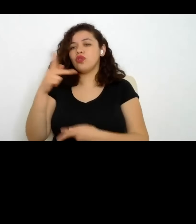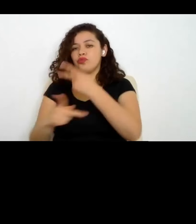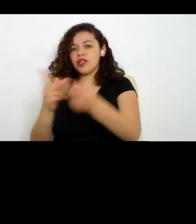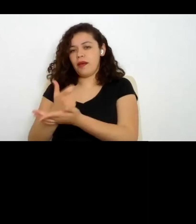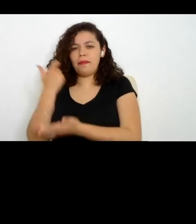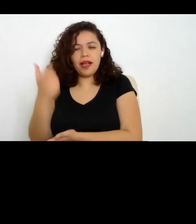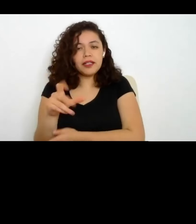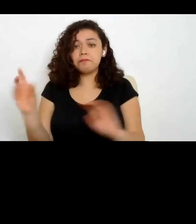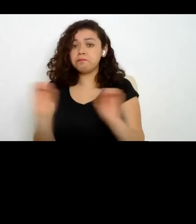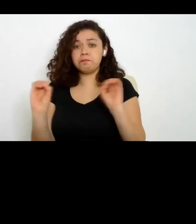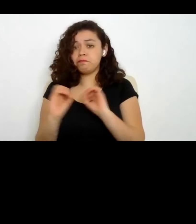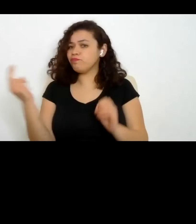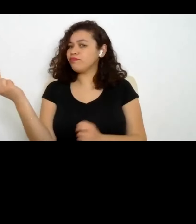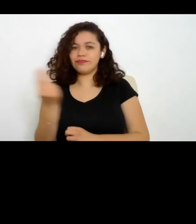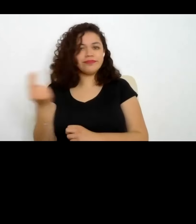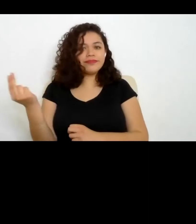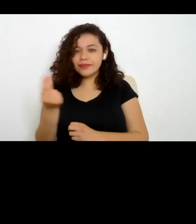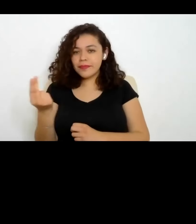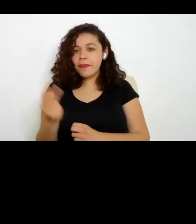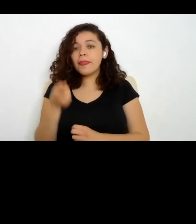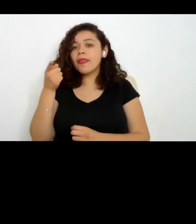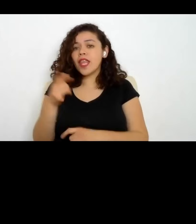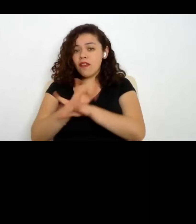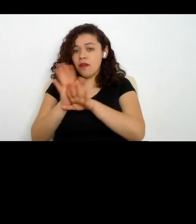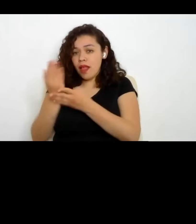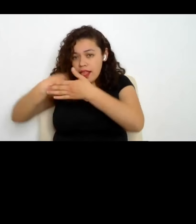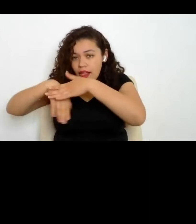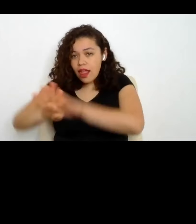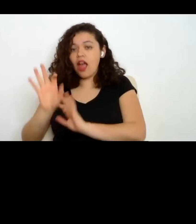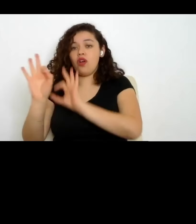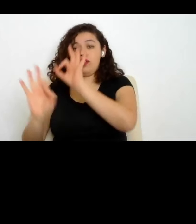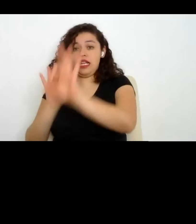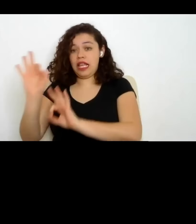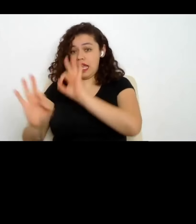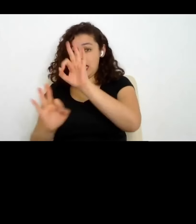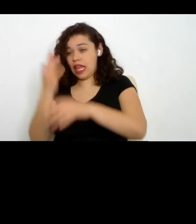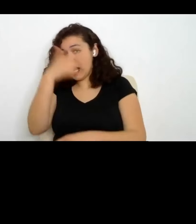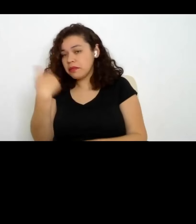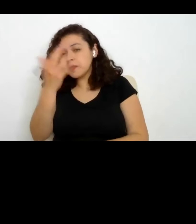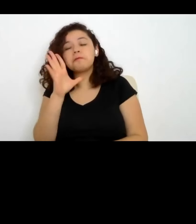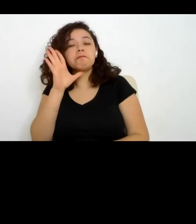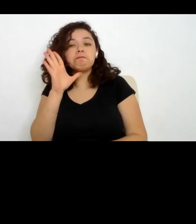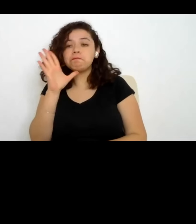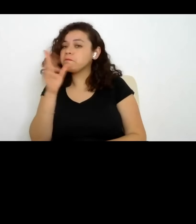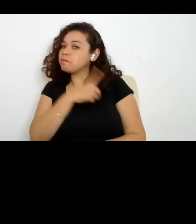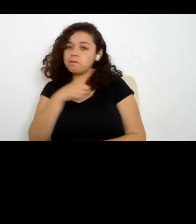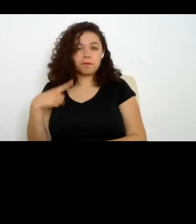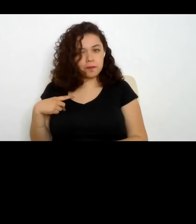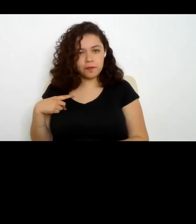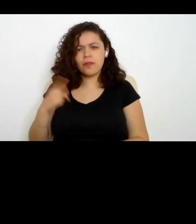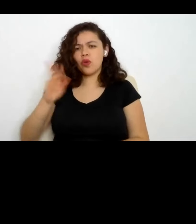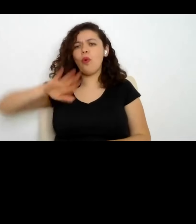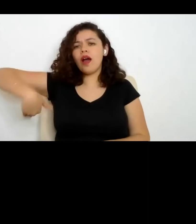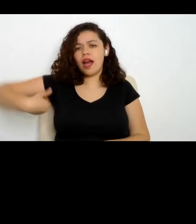prestaciones. No, ya no los necesitas. No tienes por qué tratar los datos personales ya. Entonces, sí los puedes